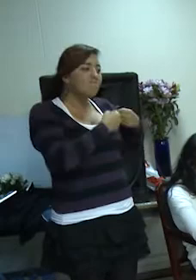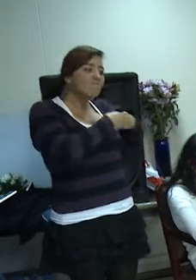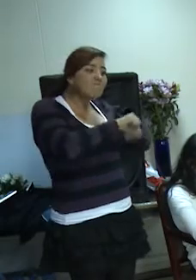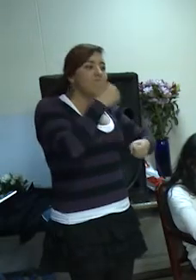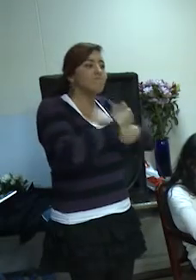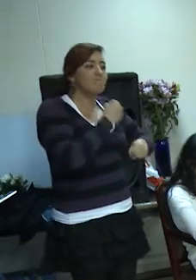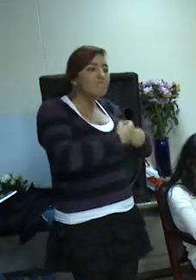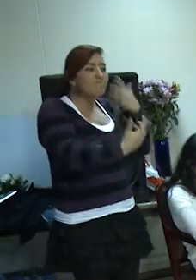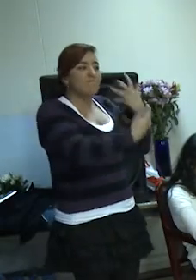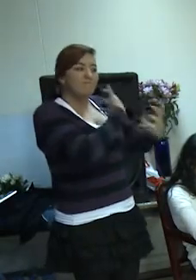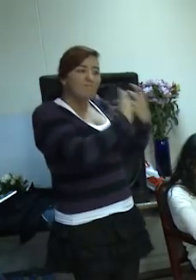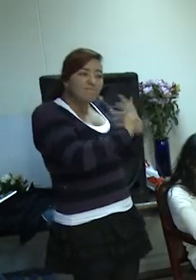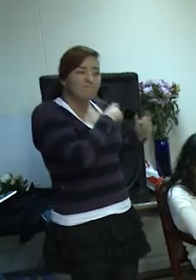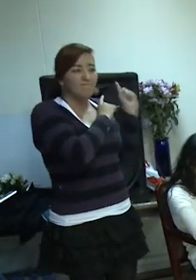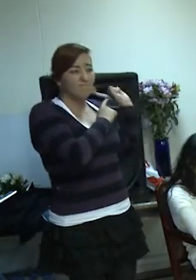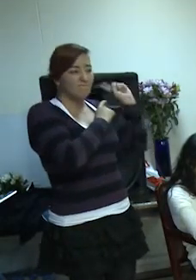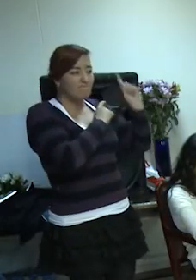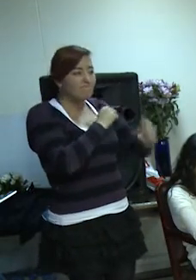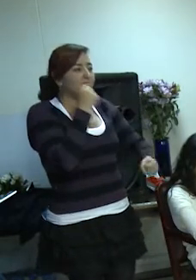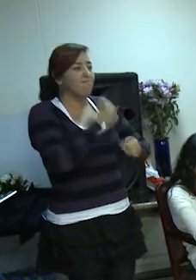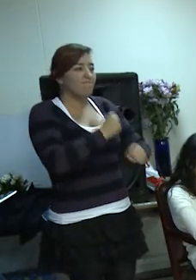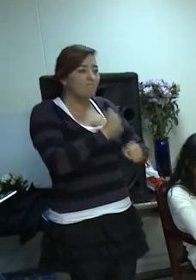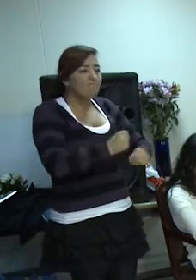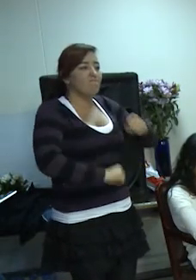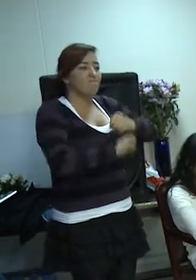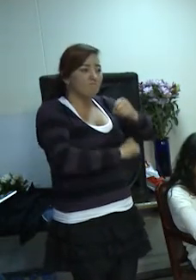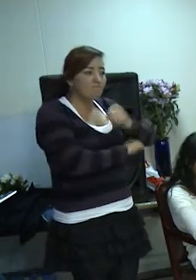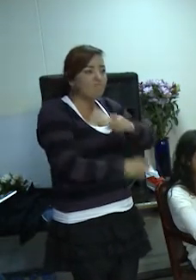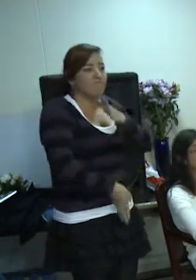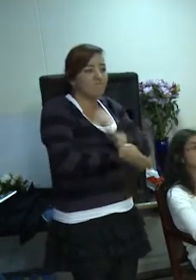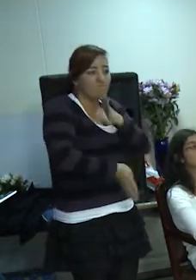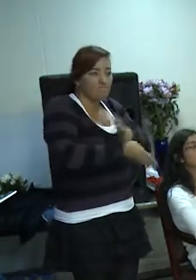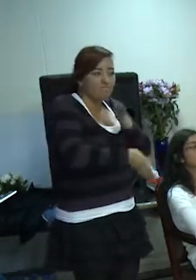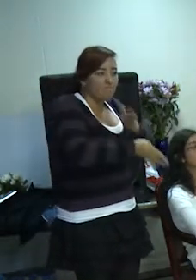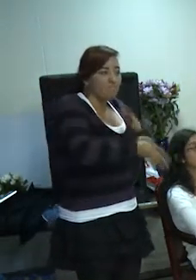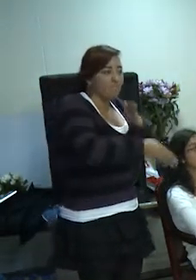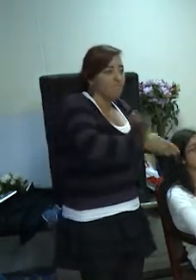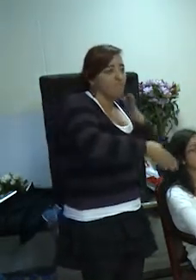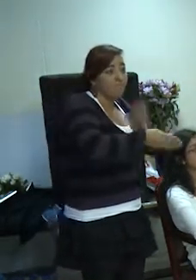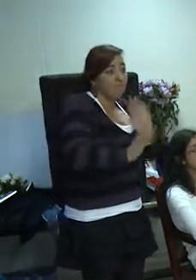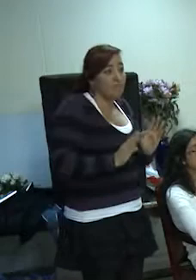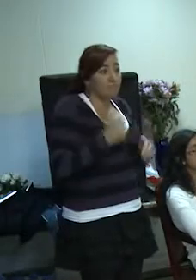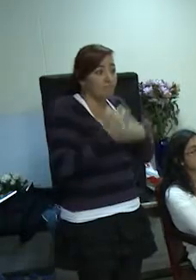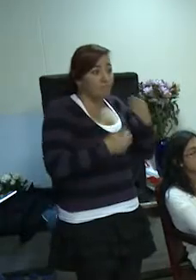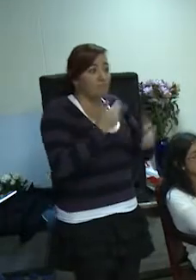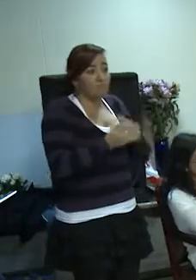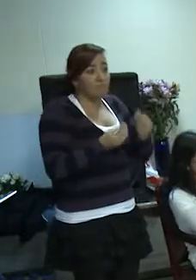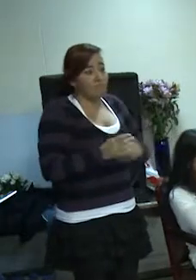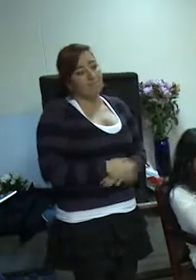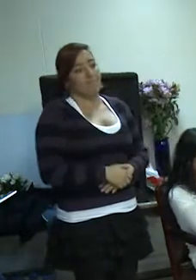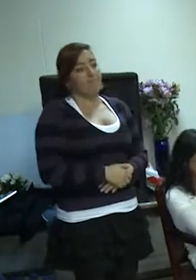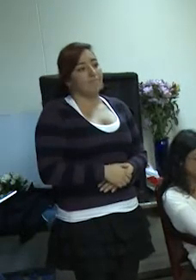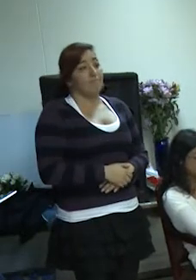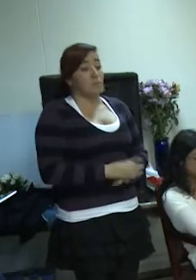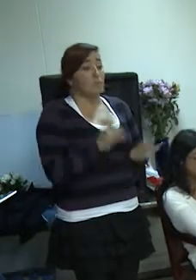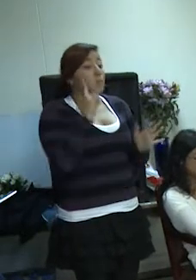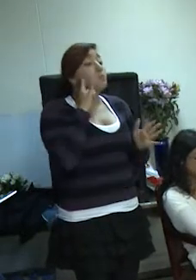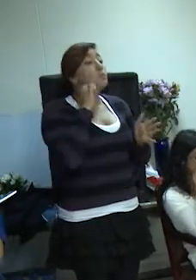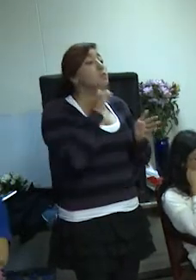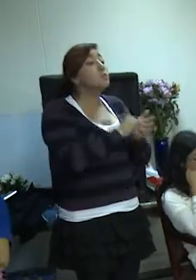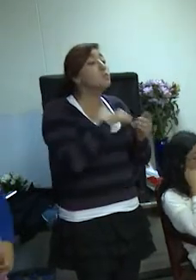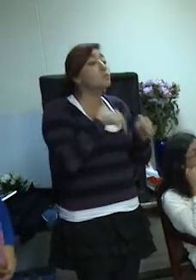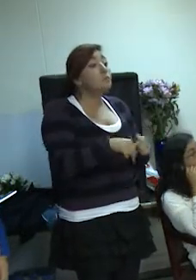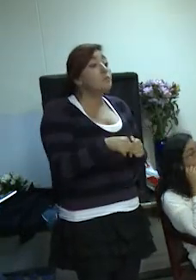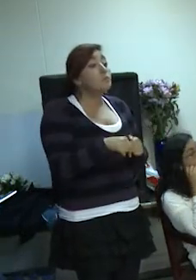trabajo sistematizado, de trabajo consistente hasta donde vayamos pudiendo los procesos que llegamos. Creo que hay una